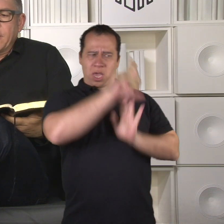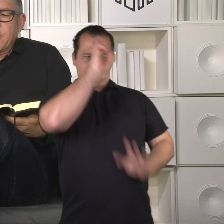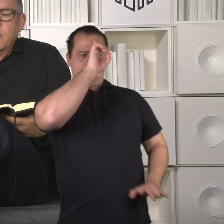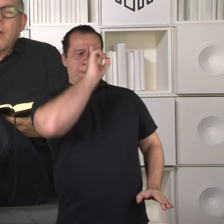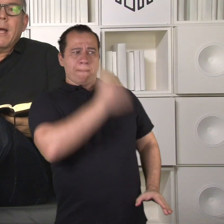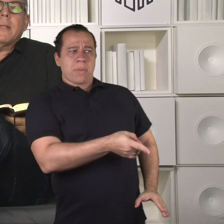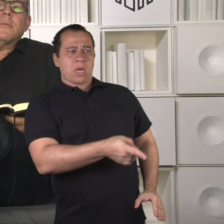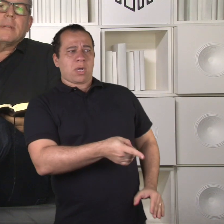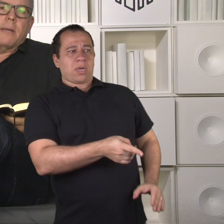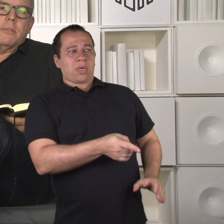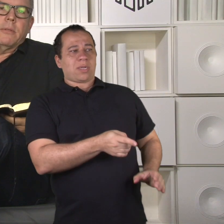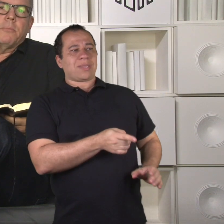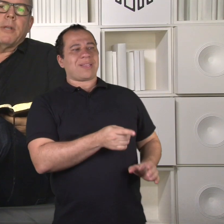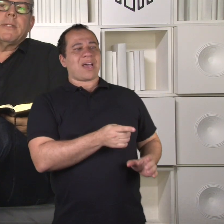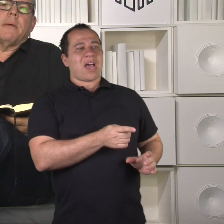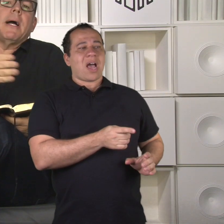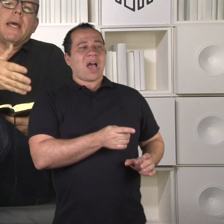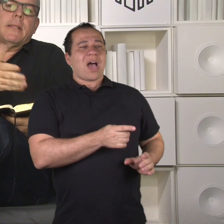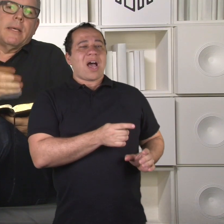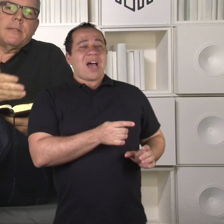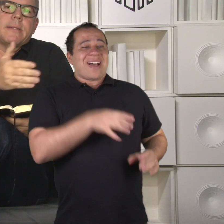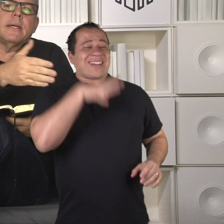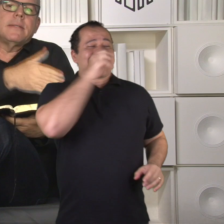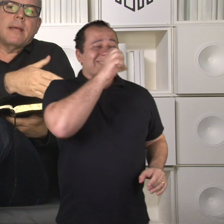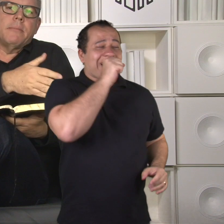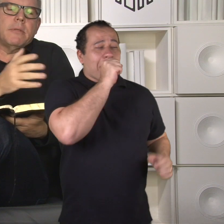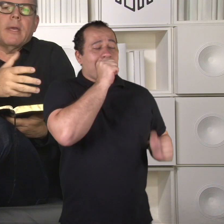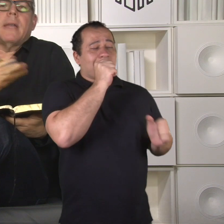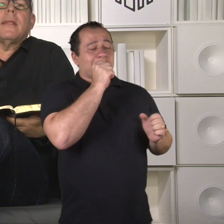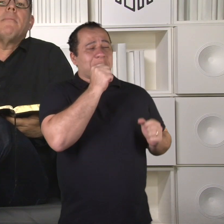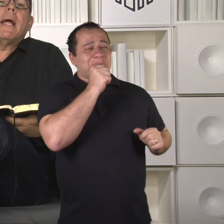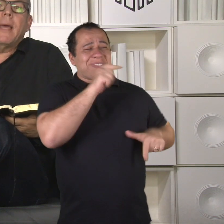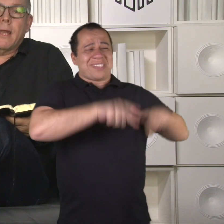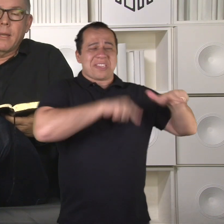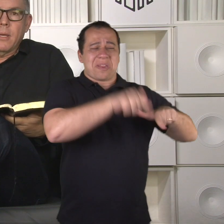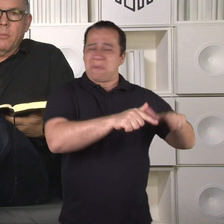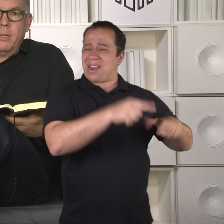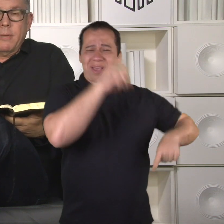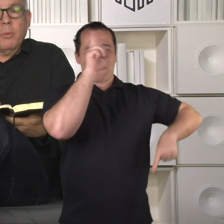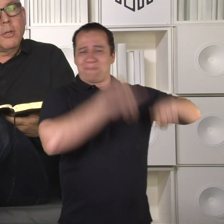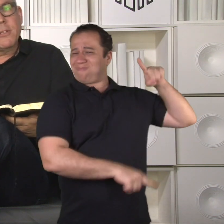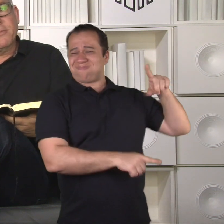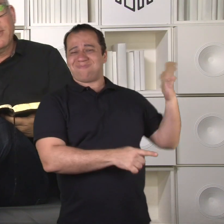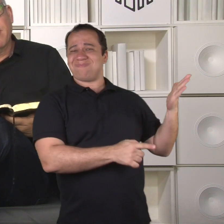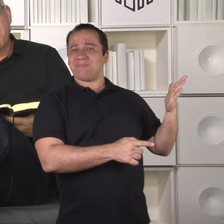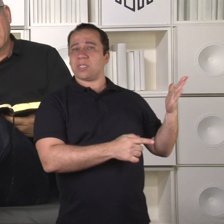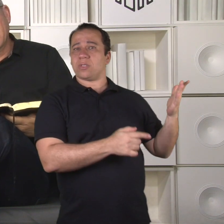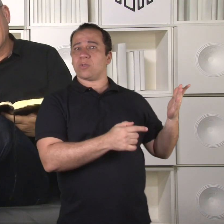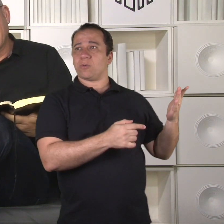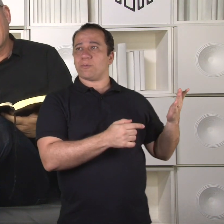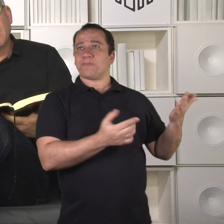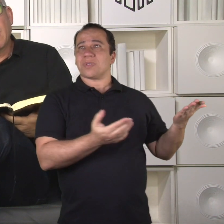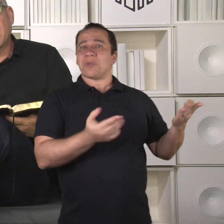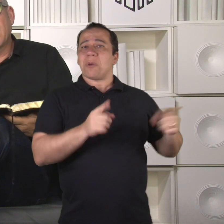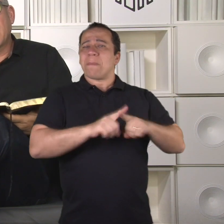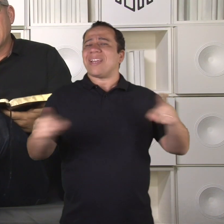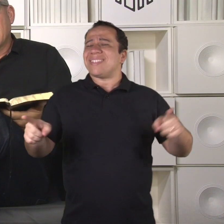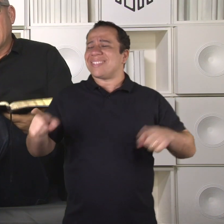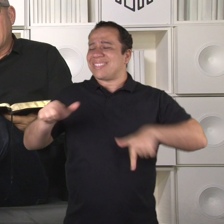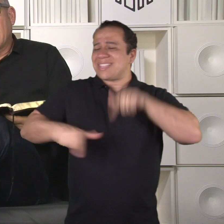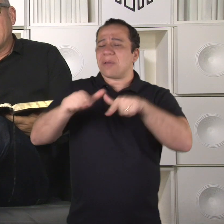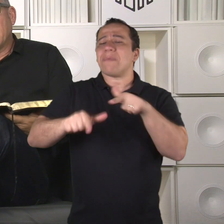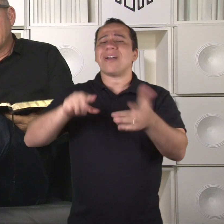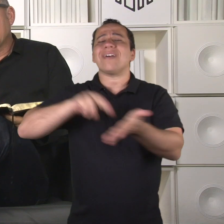Como é que a gente guarda o sábado? Não pode trabalhar, tem que descansar. Mas o que é trabalhar? Por exemplo, hoje, se você vai para Israel, até